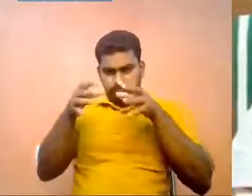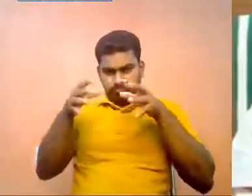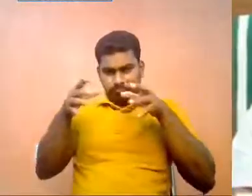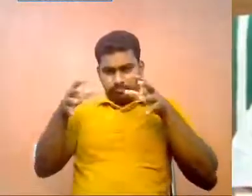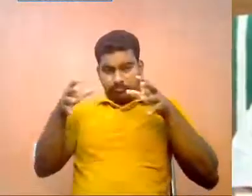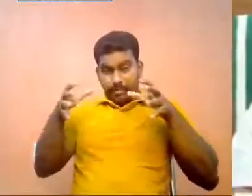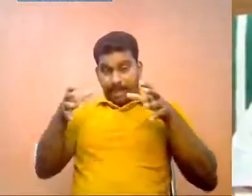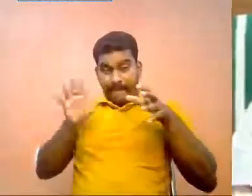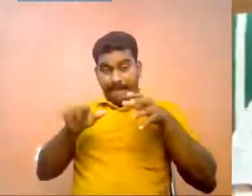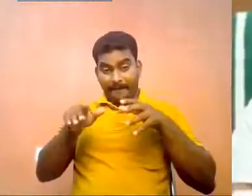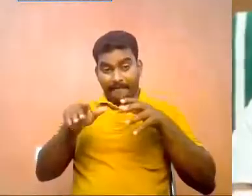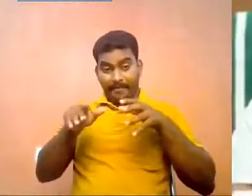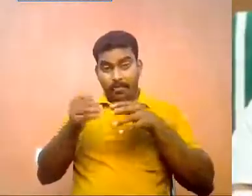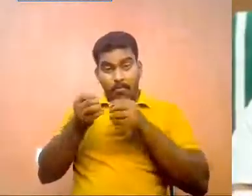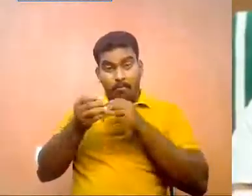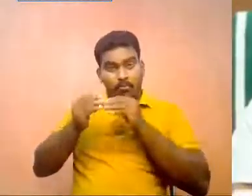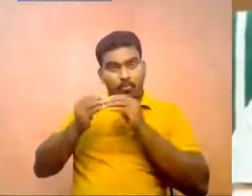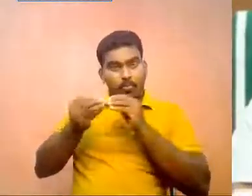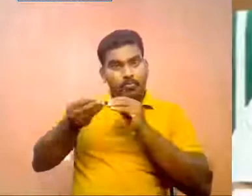അതിൻ്റെ ഭാഗമായി